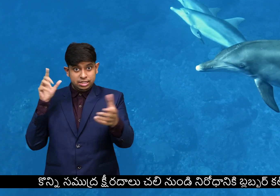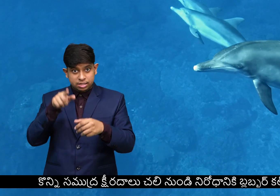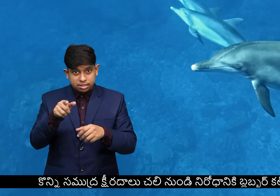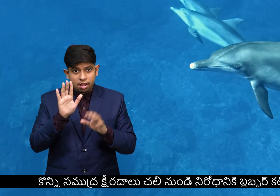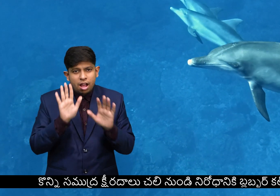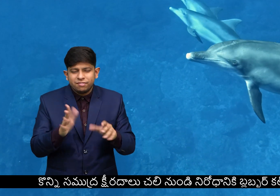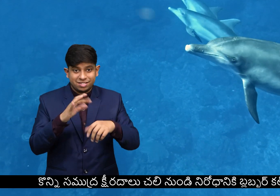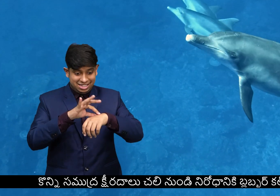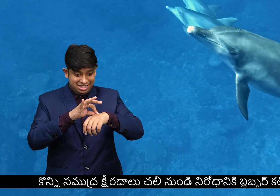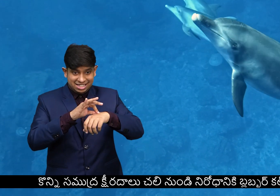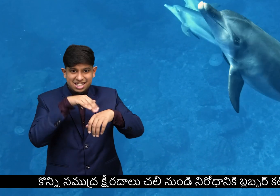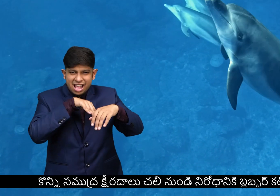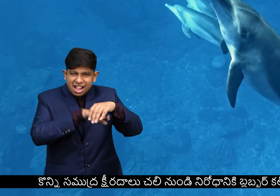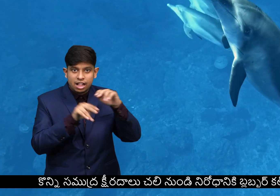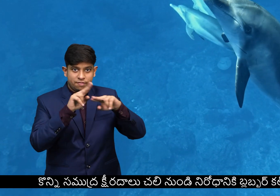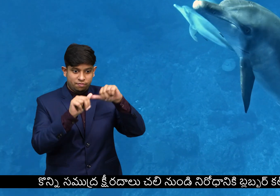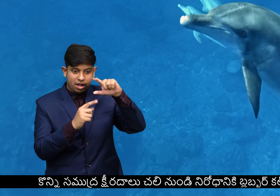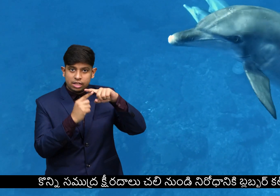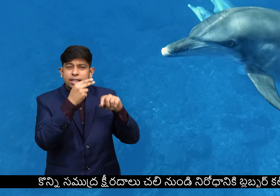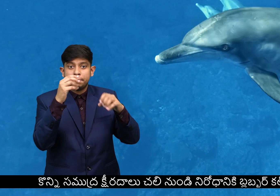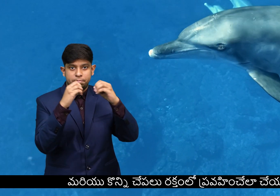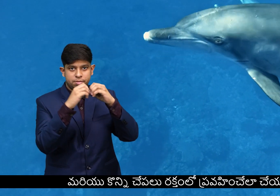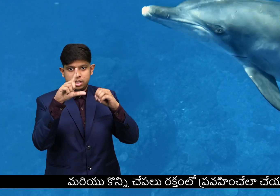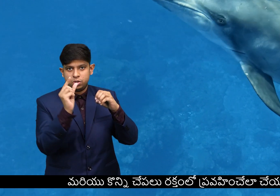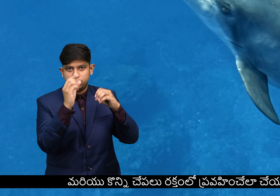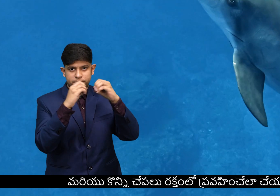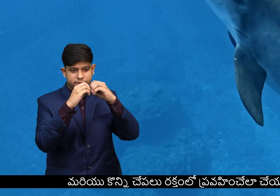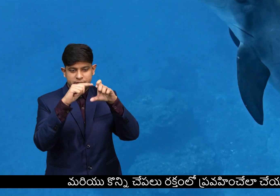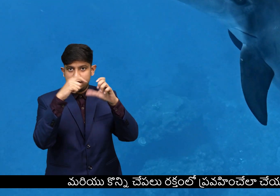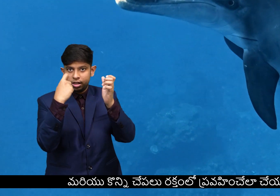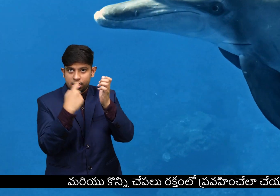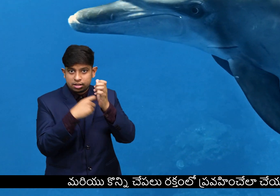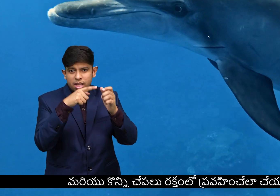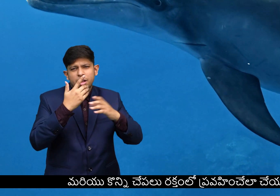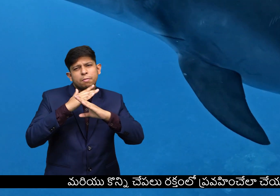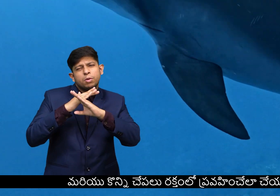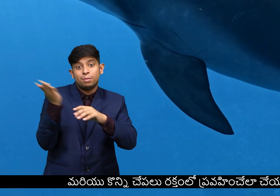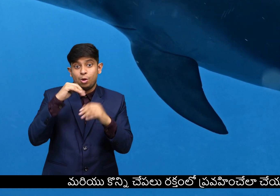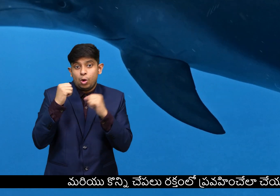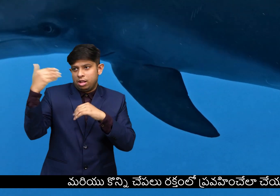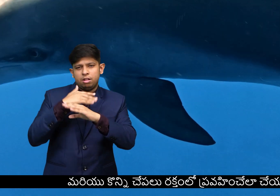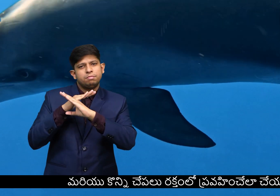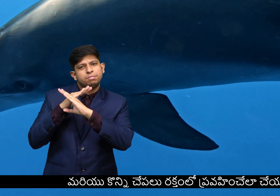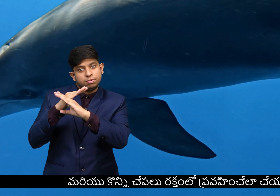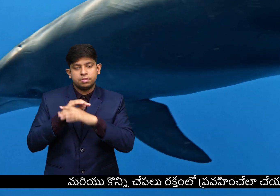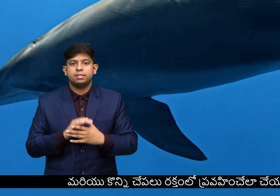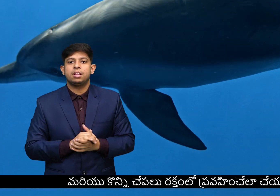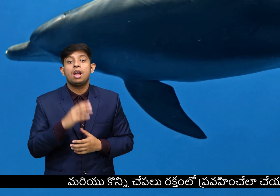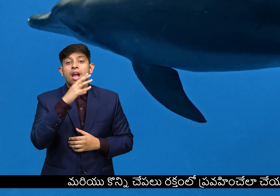నుండి నిరోధానికి బ్లబ్బర్ కలిగి ఉంటాయి మరియు కొన్ని చేపలు రక్తంలో ప్రవహించేలా